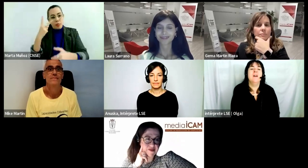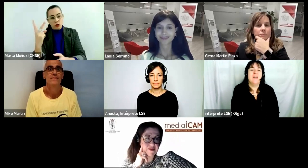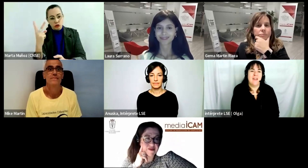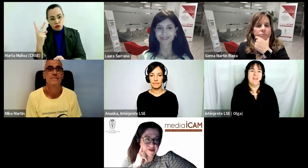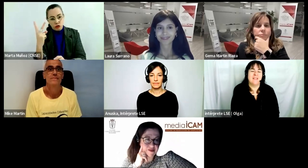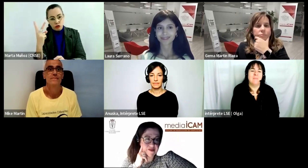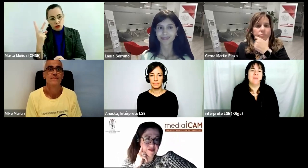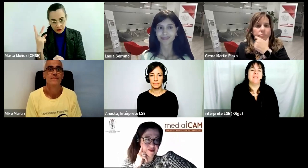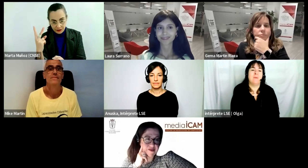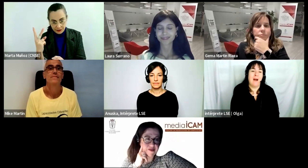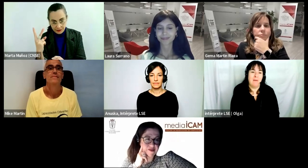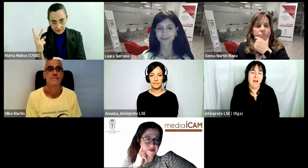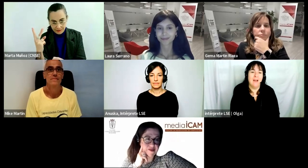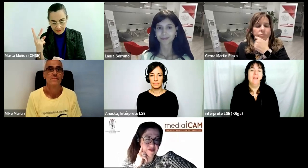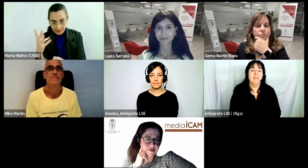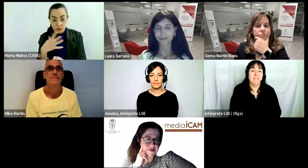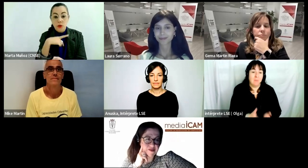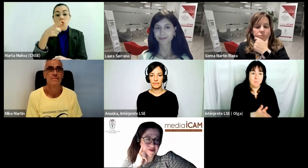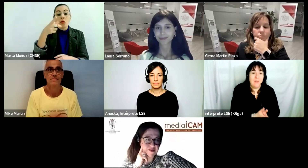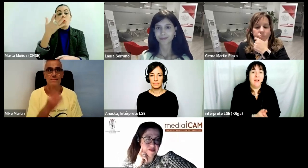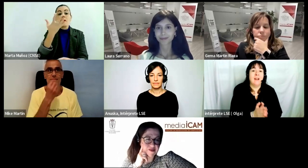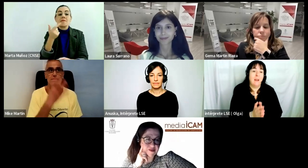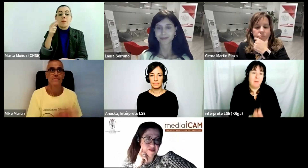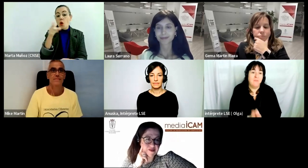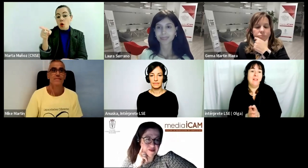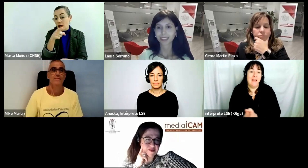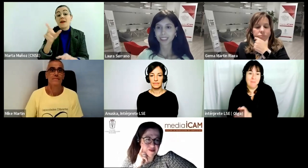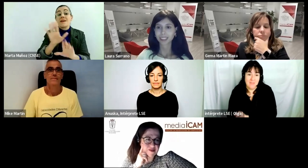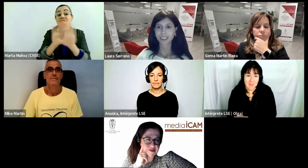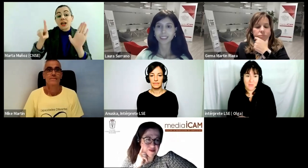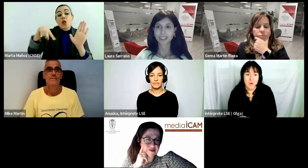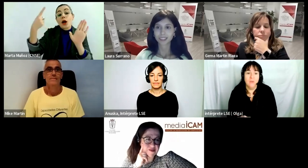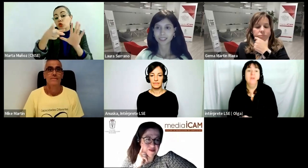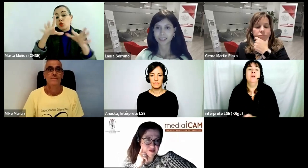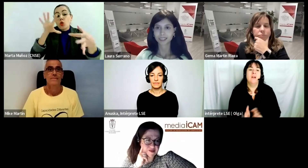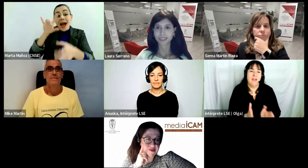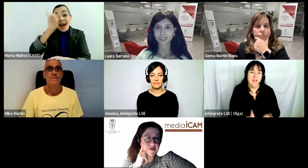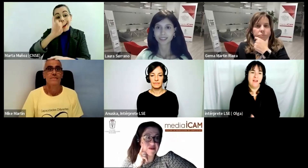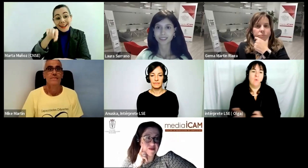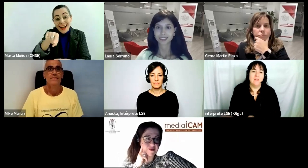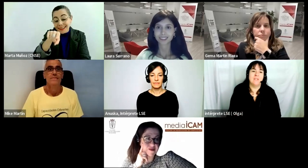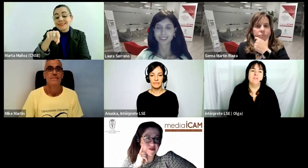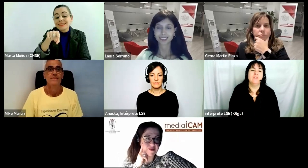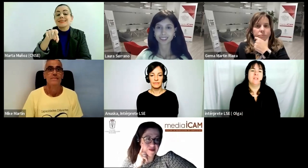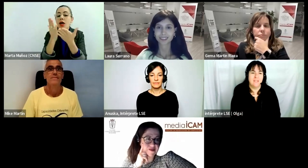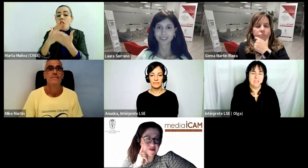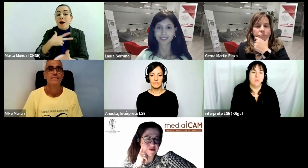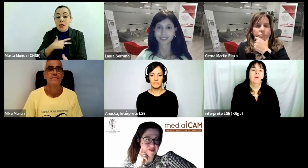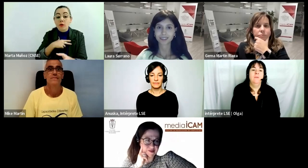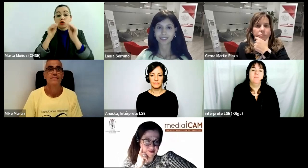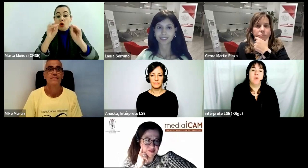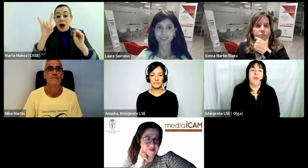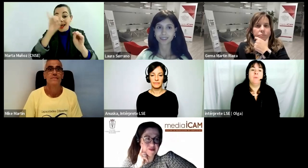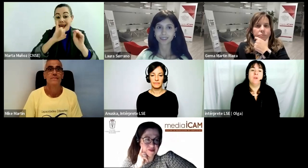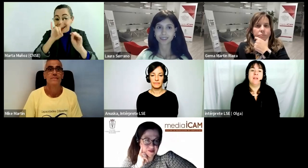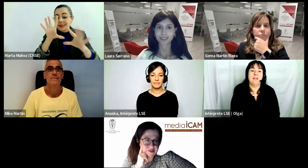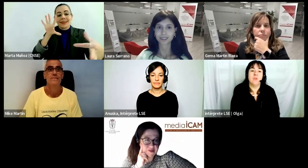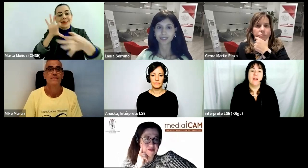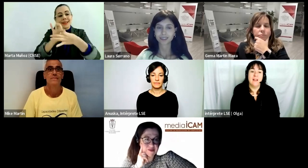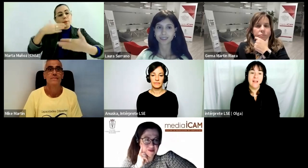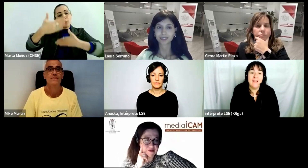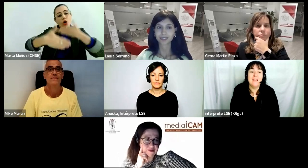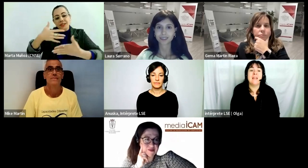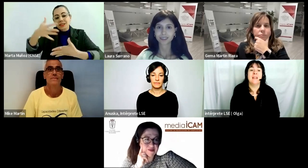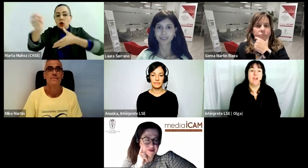hoy, que también se va a hablar y se va a explicar el perfil de la mediación en lengua de signos y en texto. Por ejemplo, en el